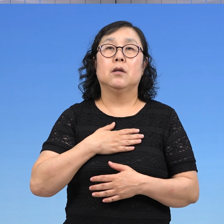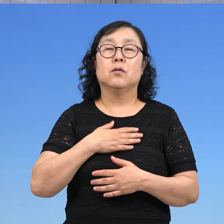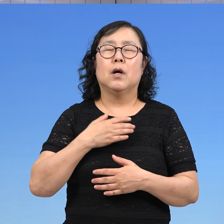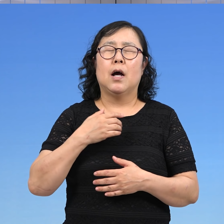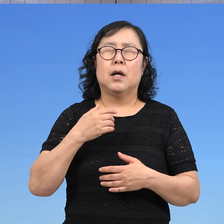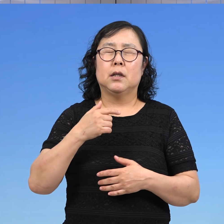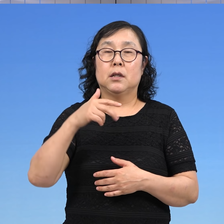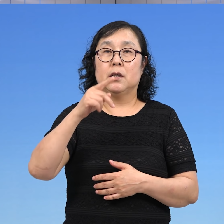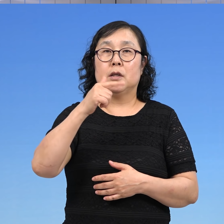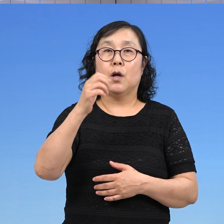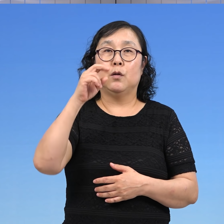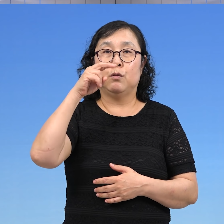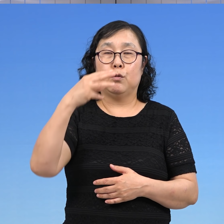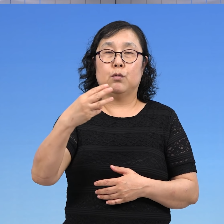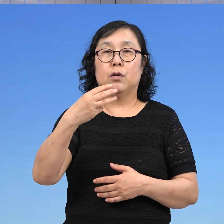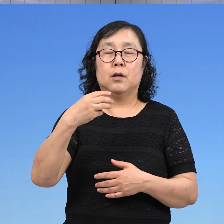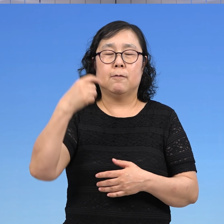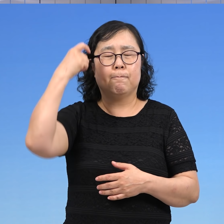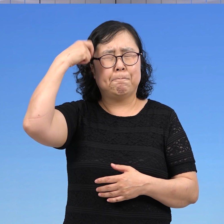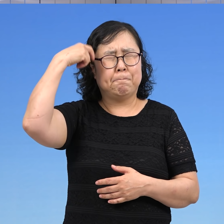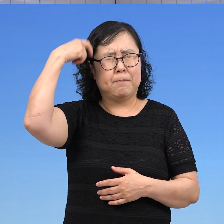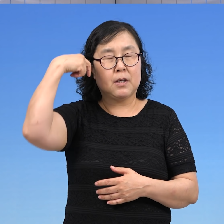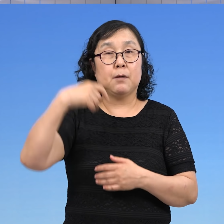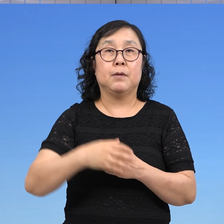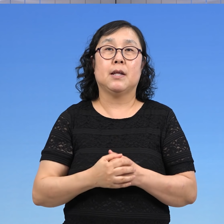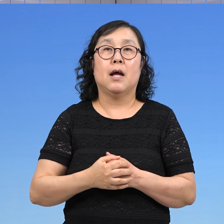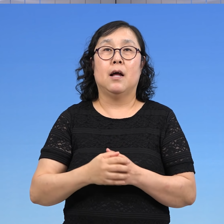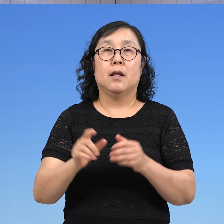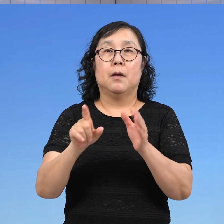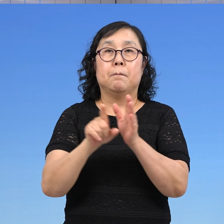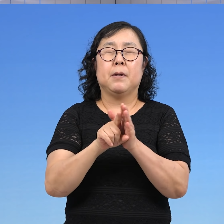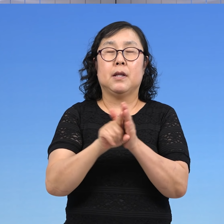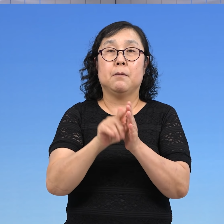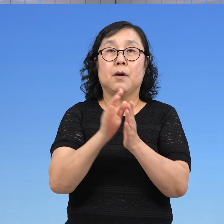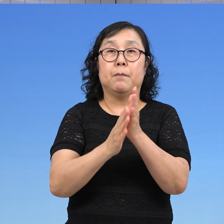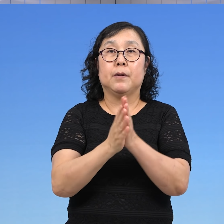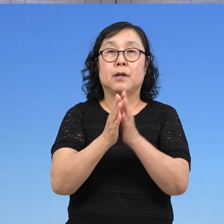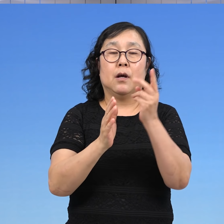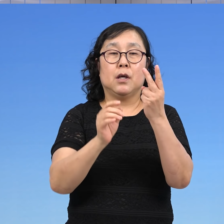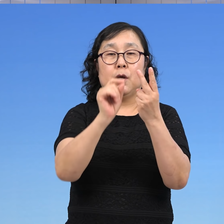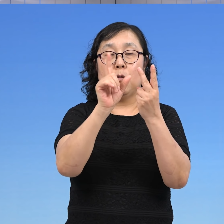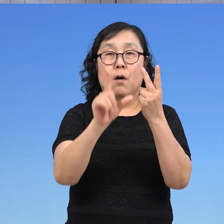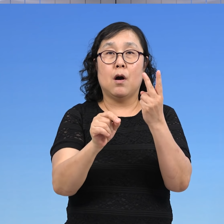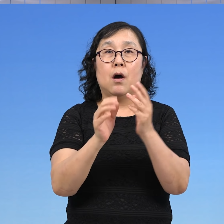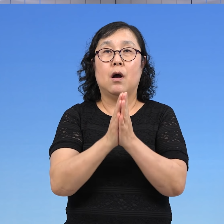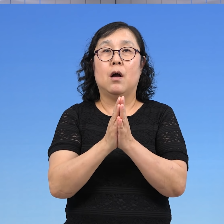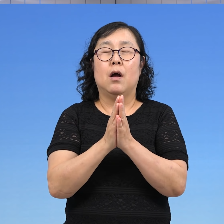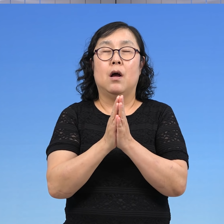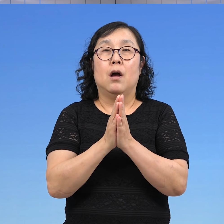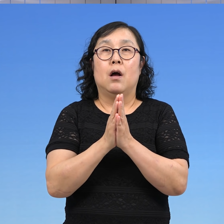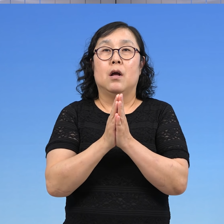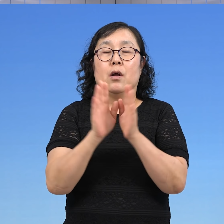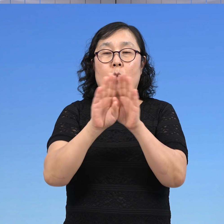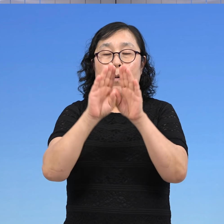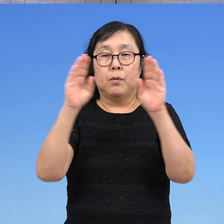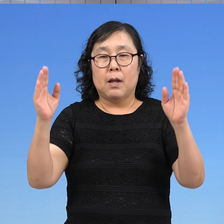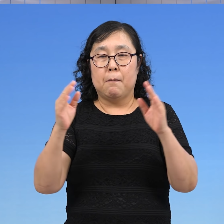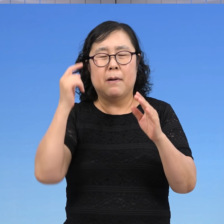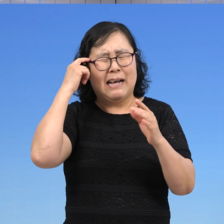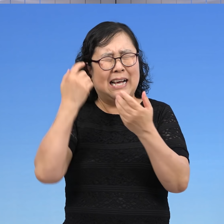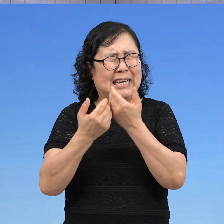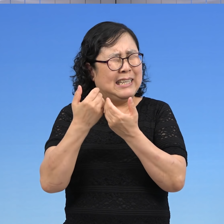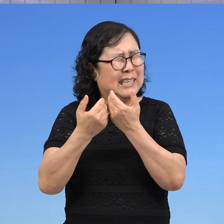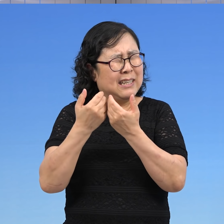느껴요 사실대로 말씀드려서 저는 믿음이 없어 가지고요 이제 2월달에 이 고픈 하고 나면 한동안